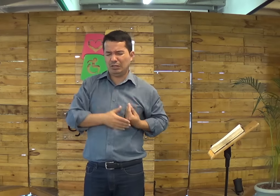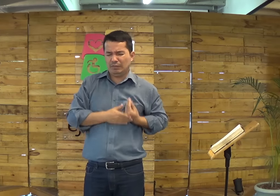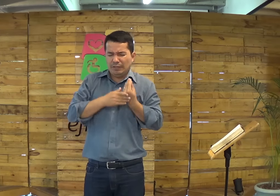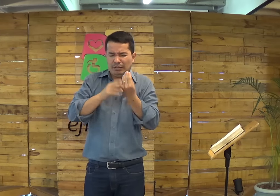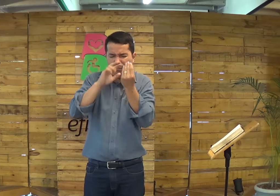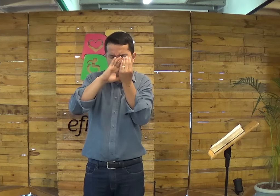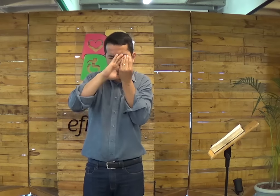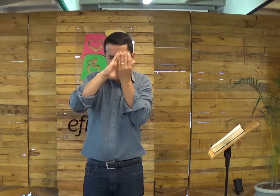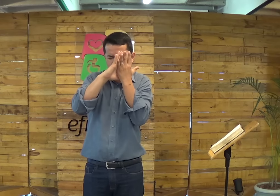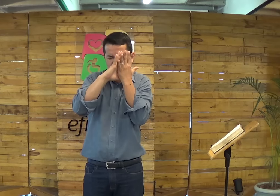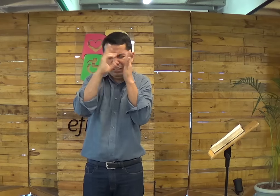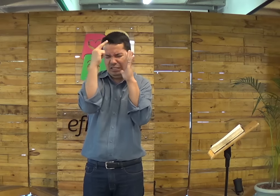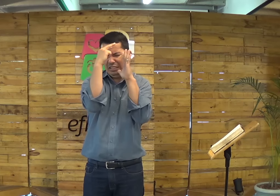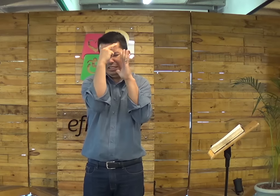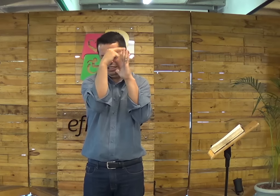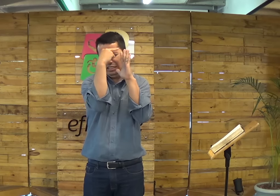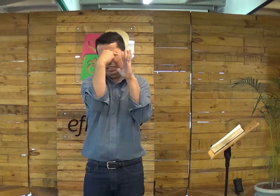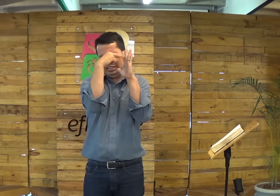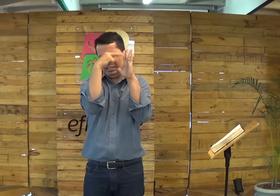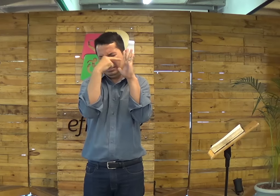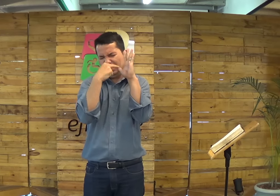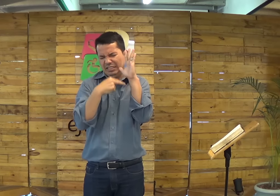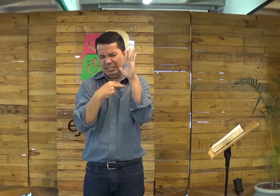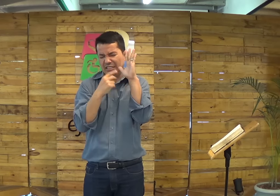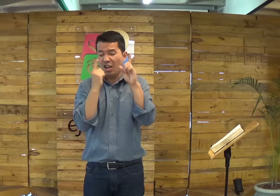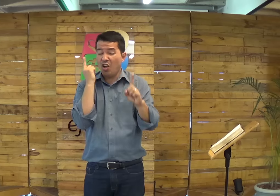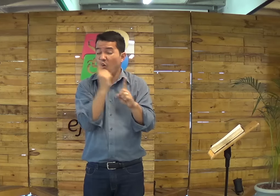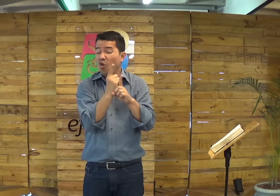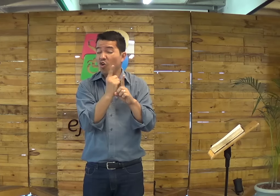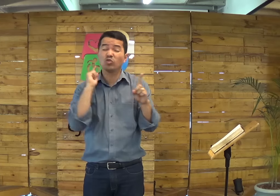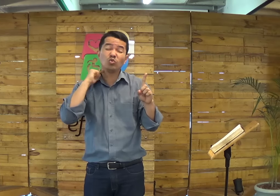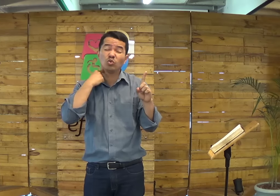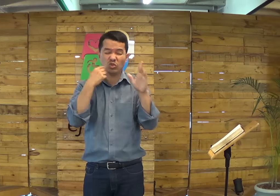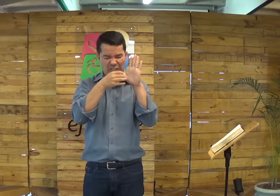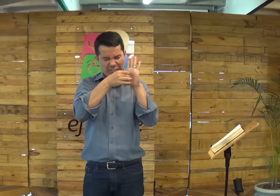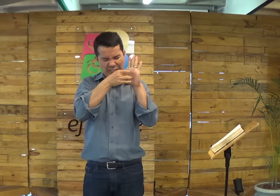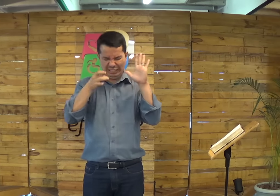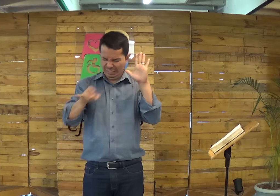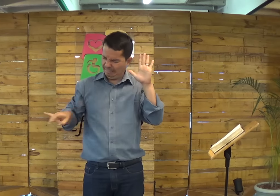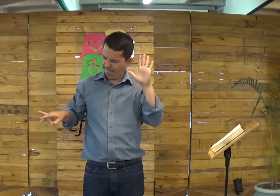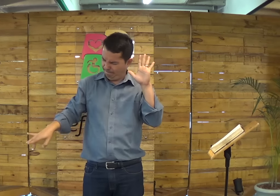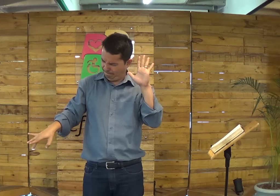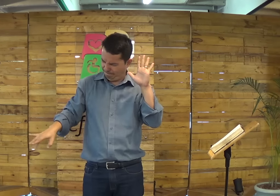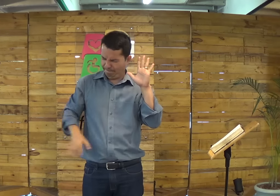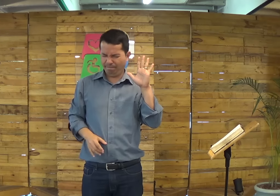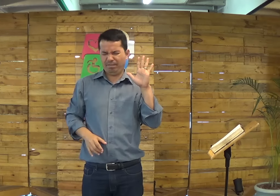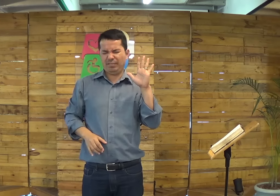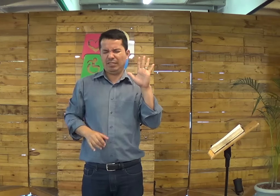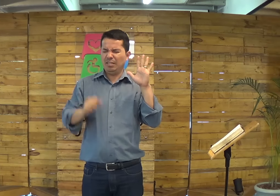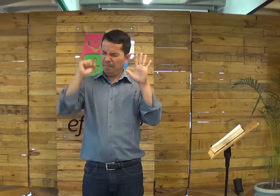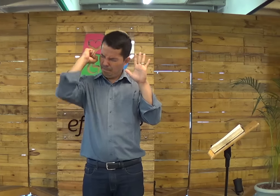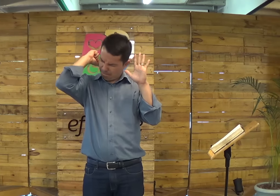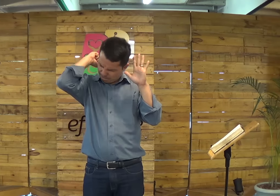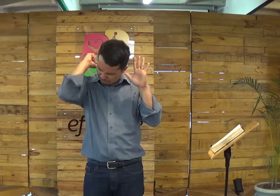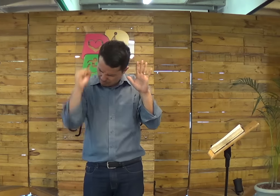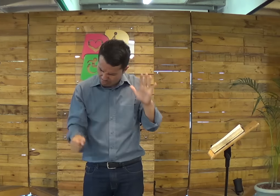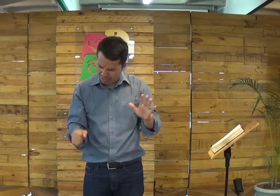por favor que realmente a vida esteja aberta se encontrar sujeira Senhor tira